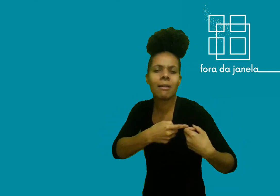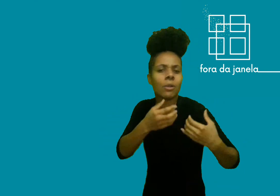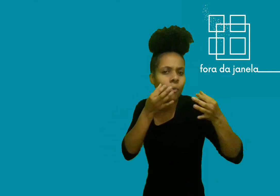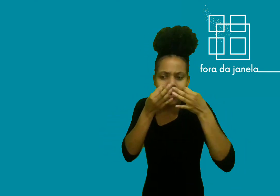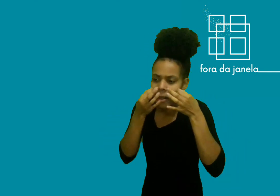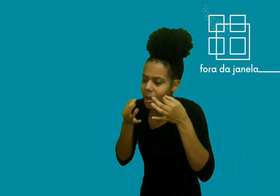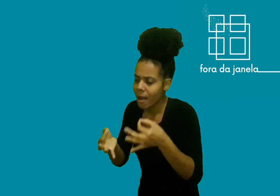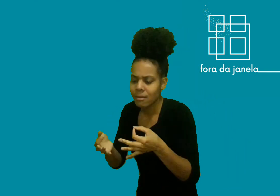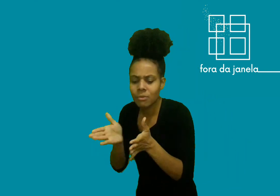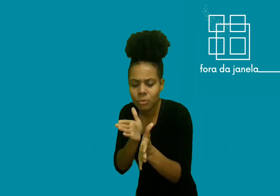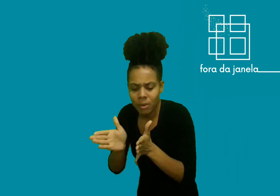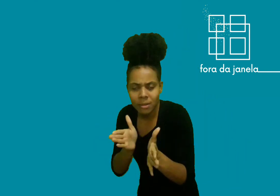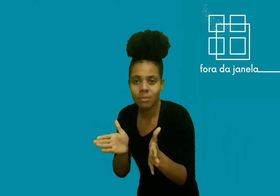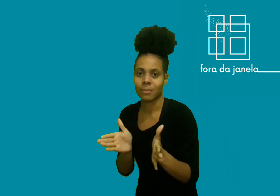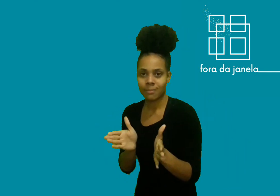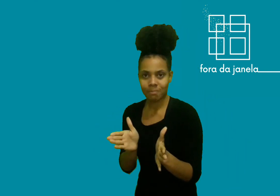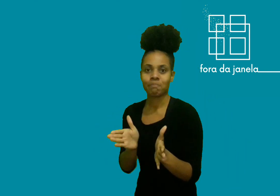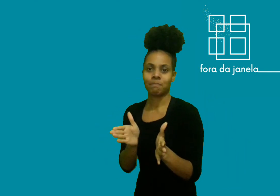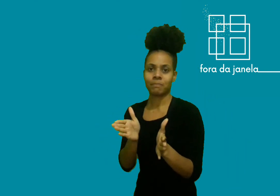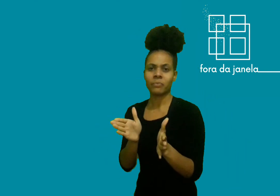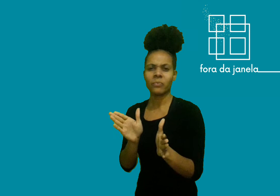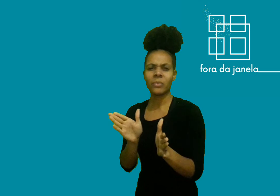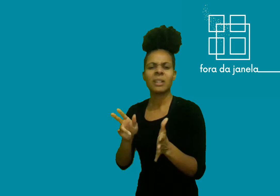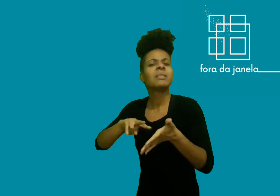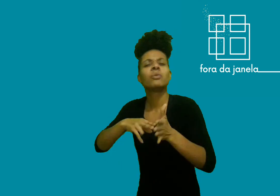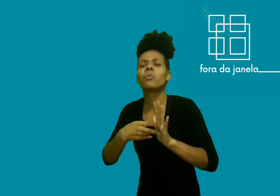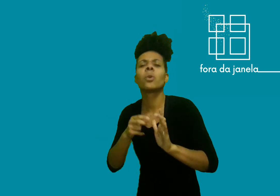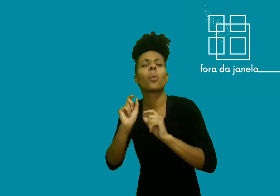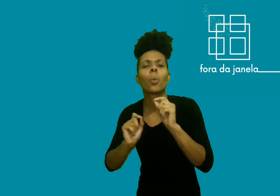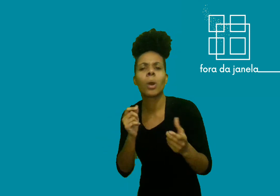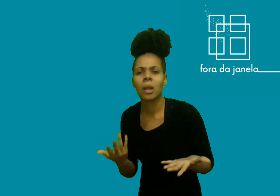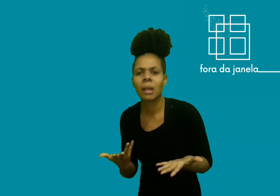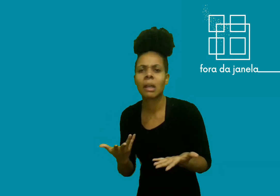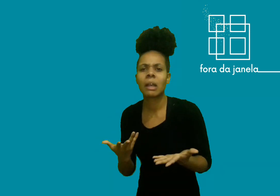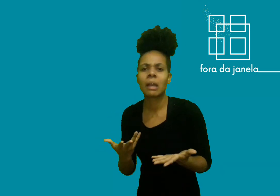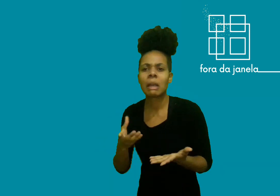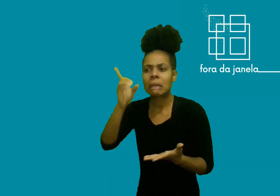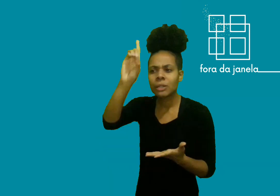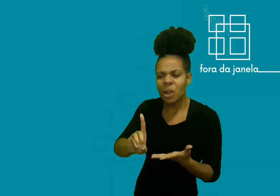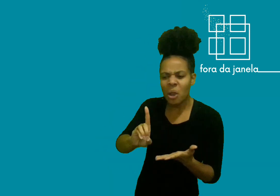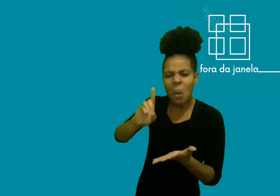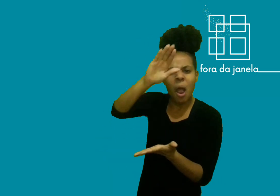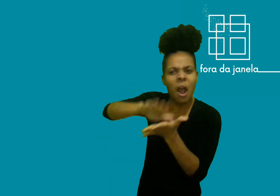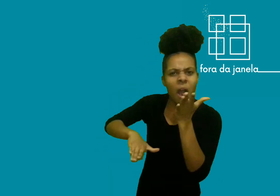as pessoas. Então, se a cidade, se a comunidade, se a escola, se as instituições, enfim, se essas coisas não